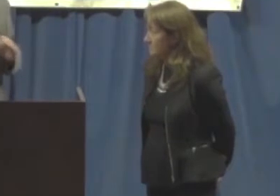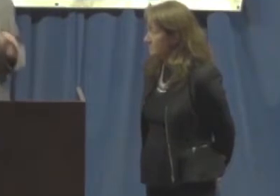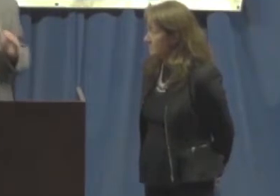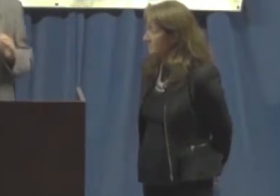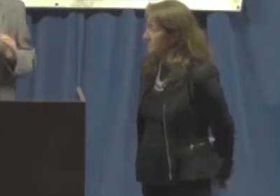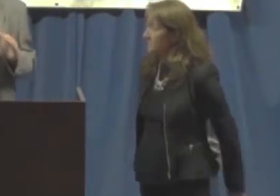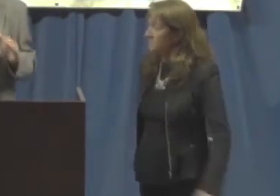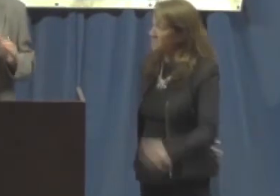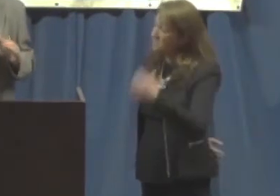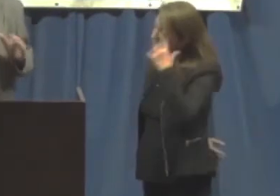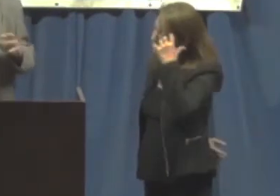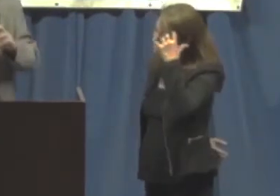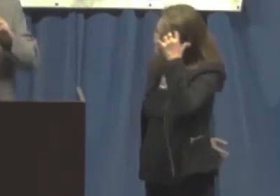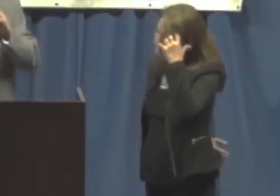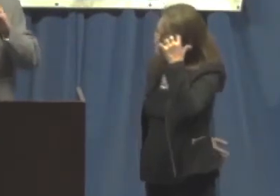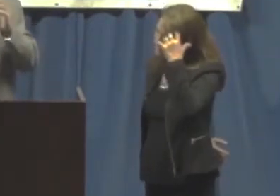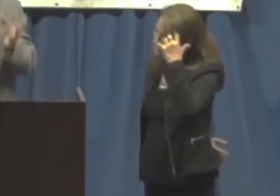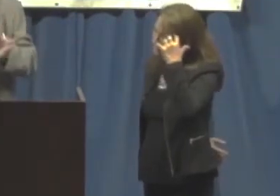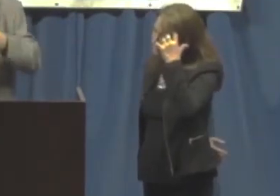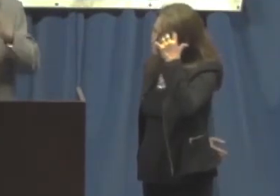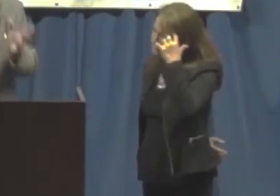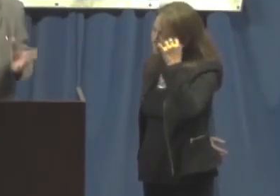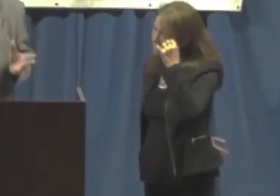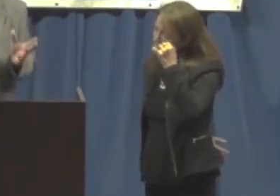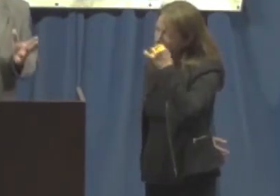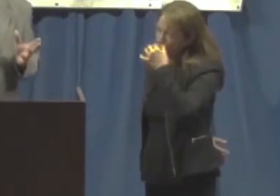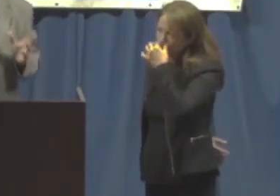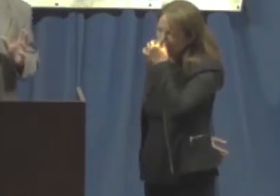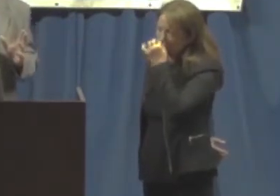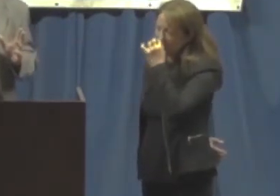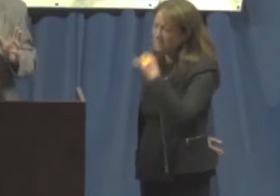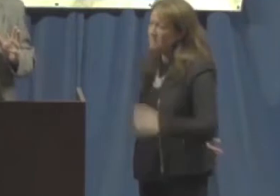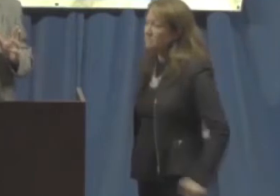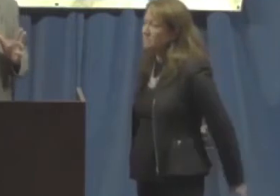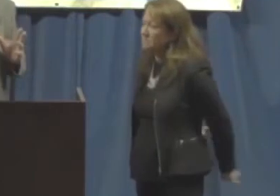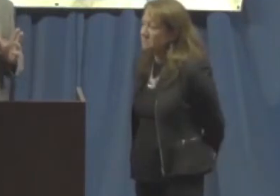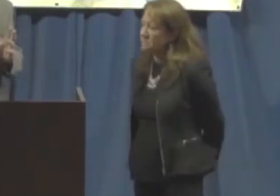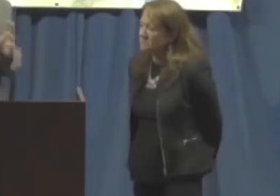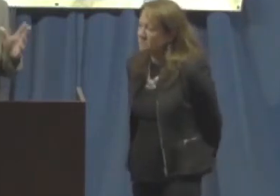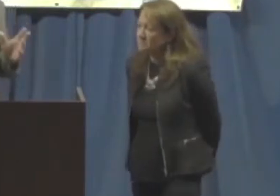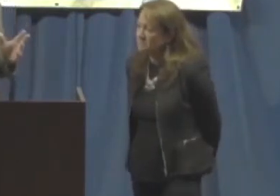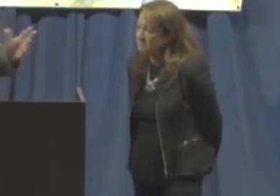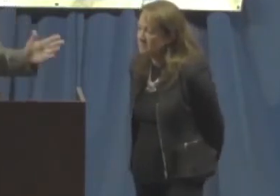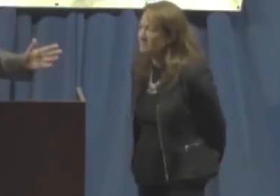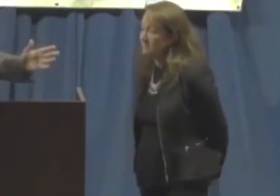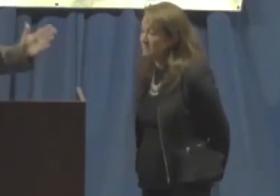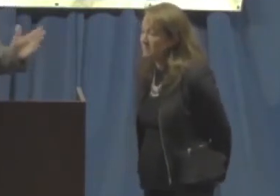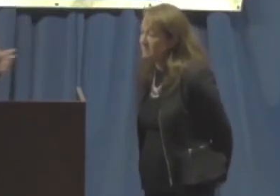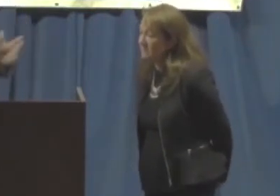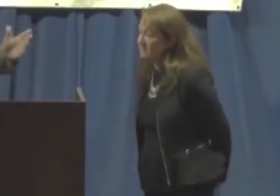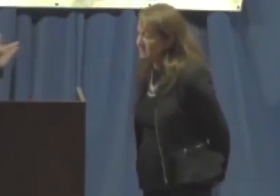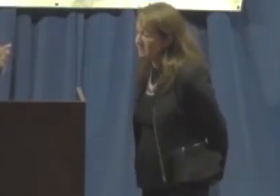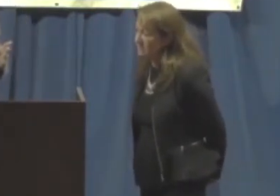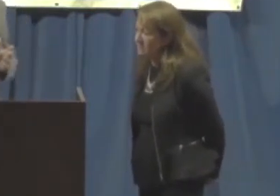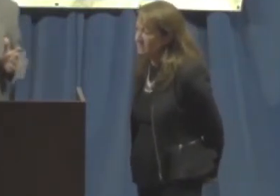quizás importante desarrollar los nuevos tenemos tiempo acá que es el tema de los fondos del servicio universal que